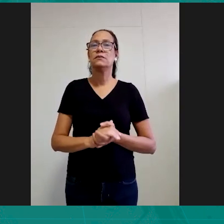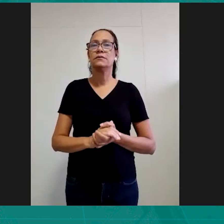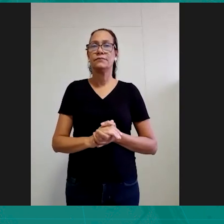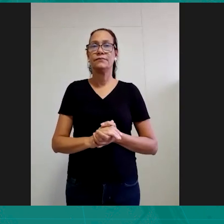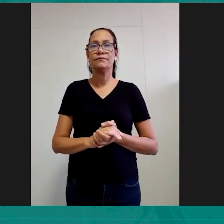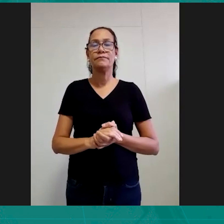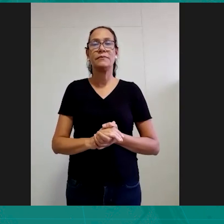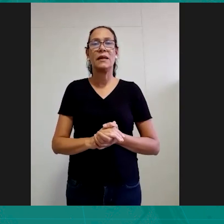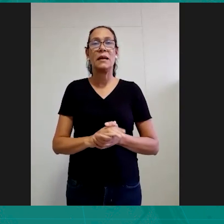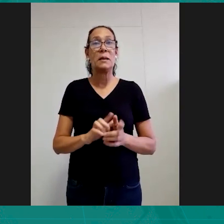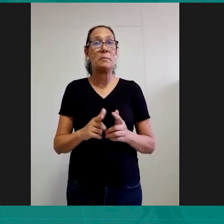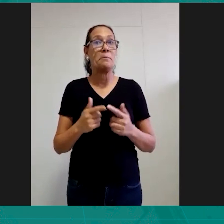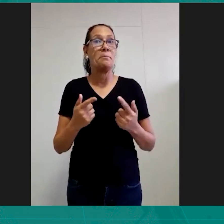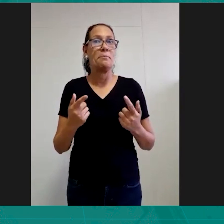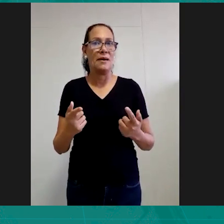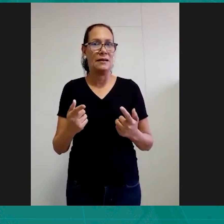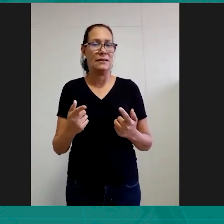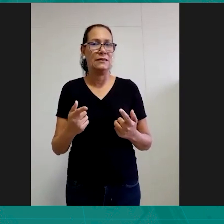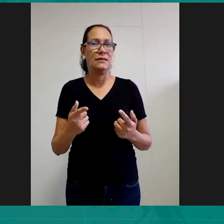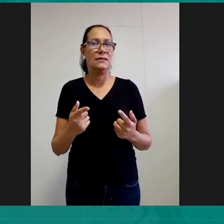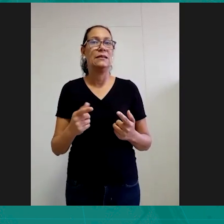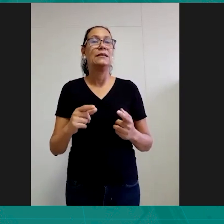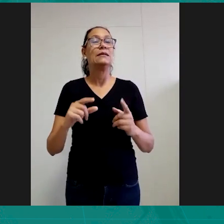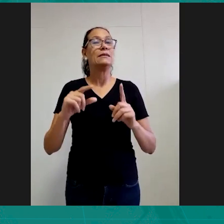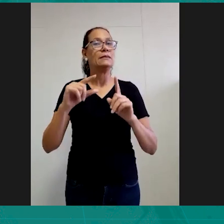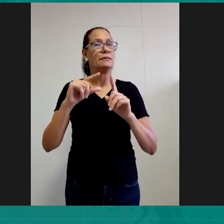a unção dentro de você.